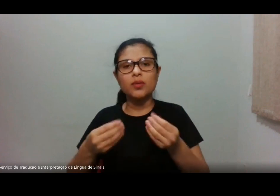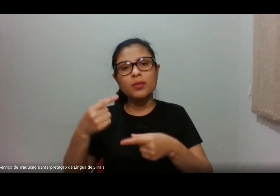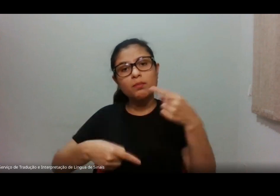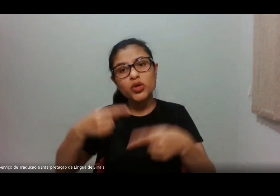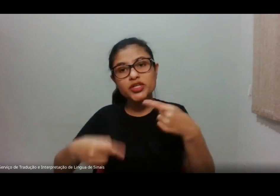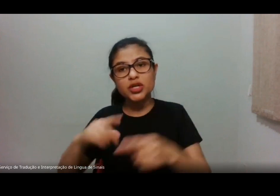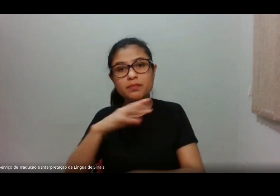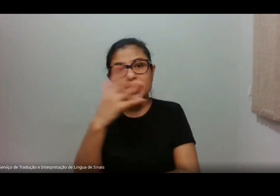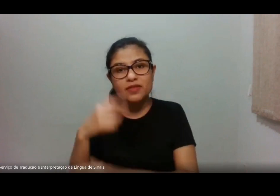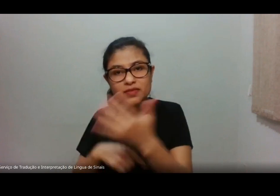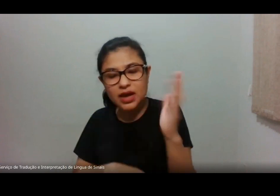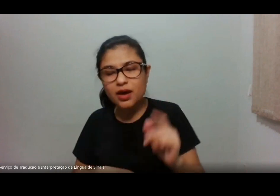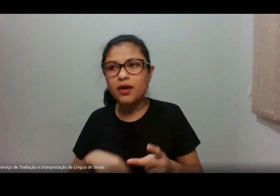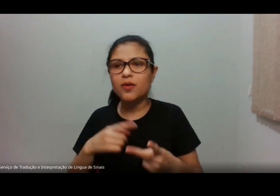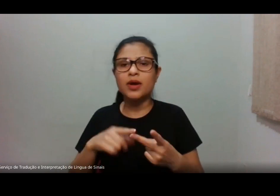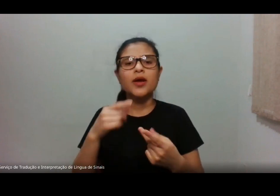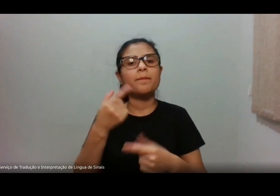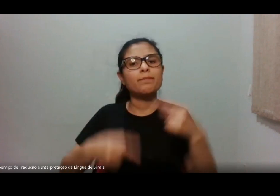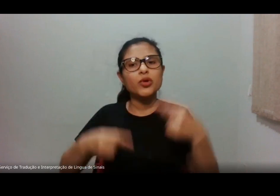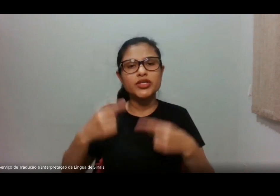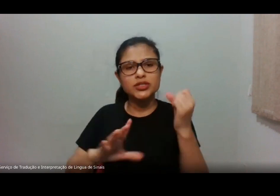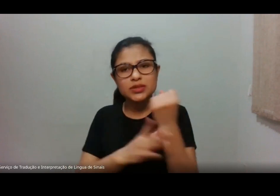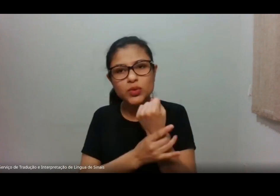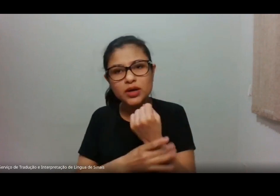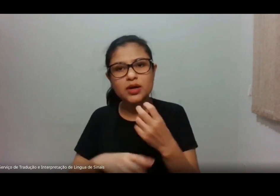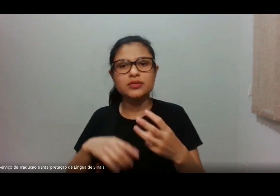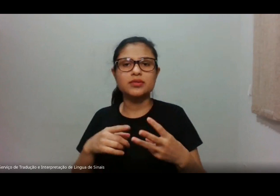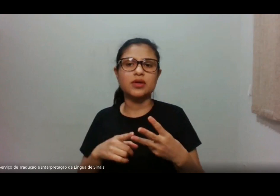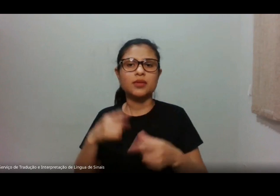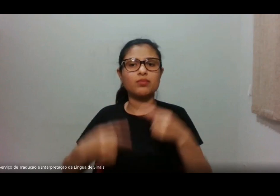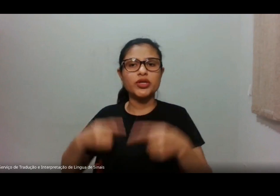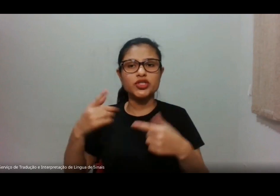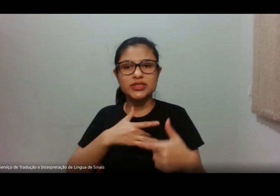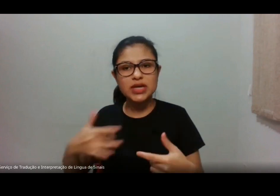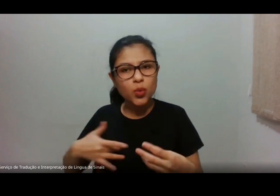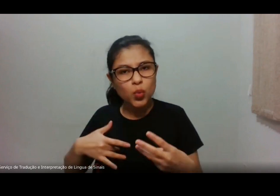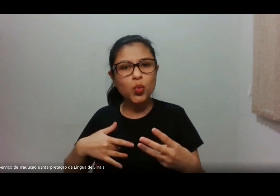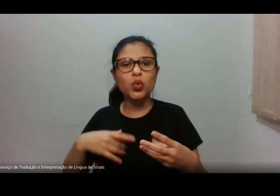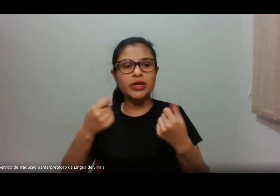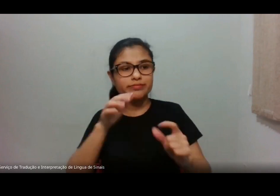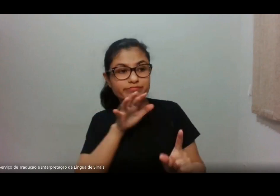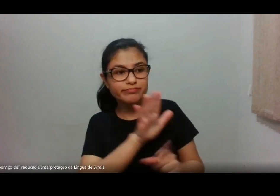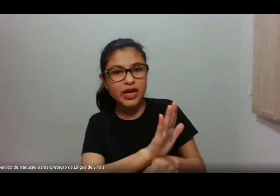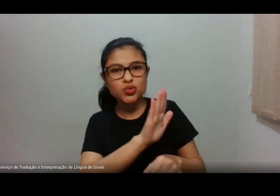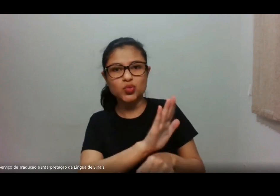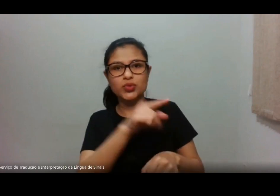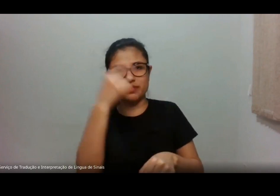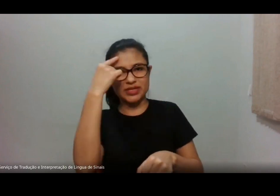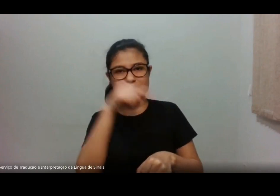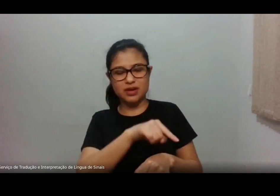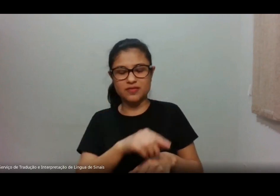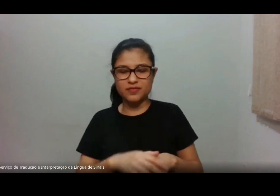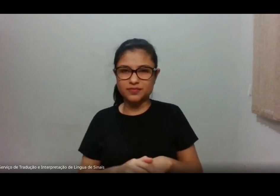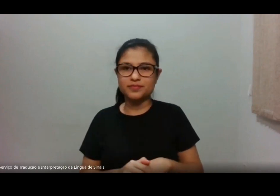políticas ambientais, de segurança, de saúde. Né? É mais ou menos por aí, Laura.